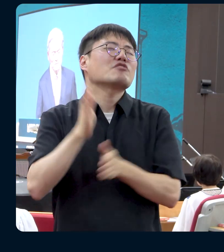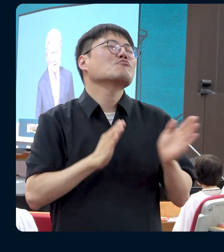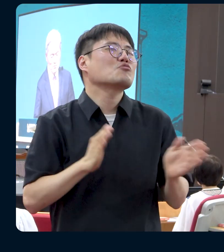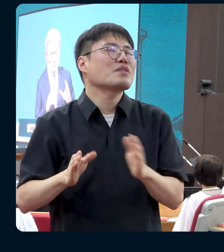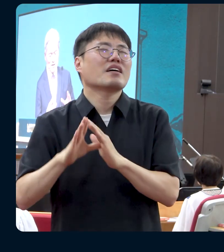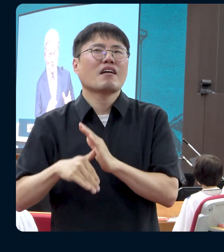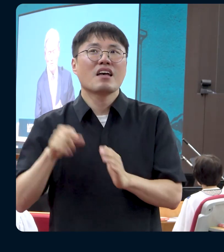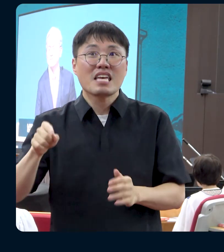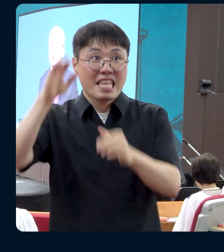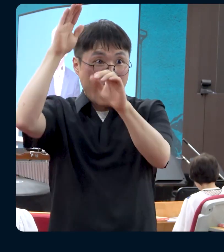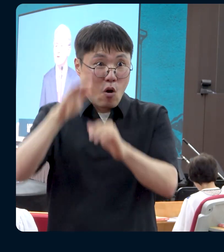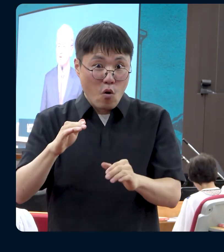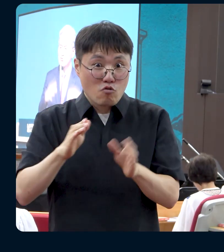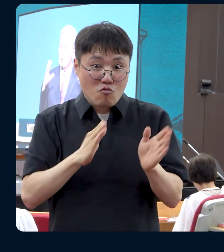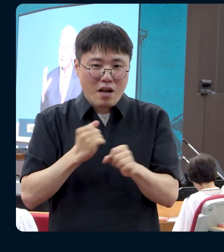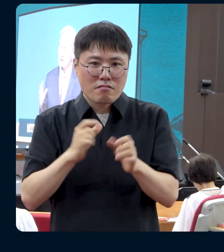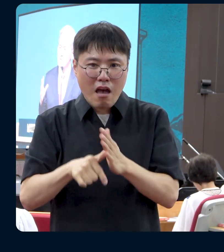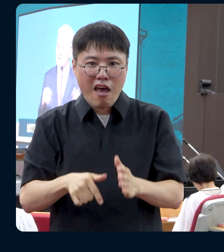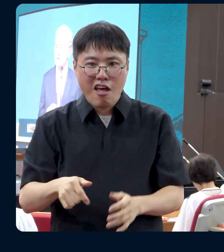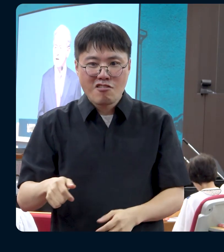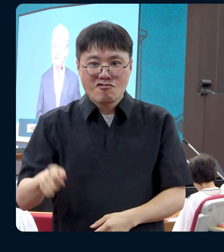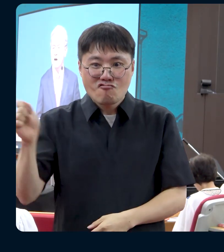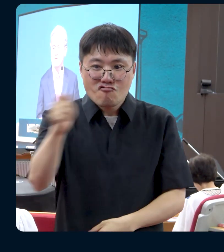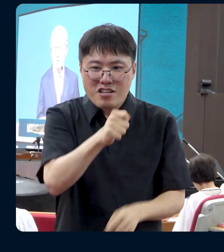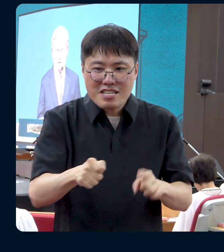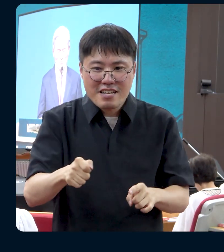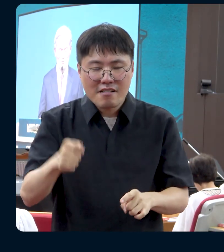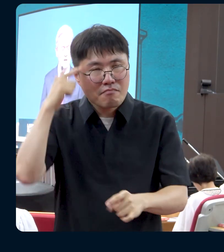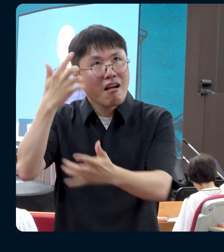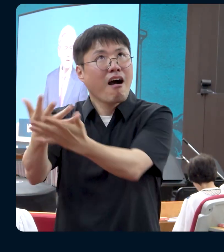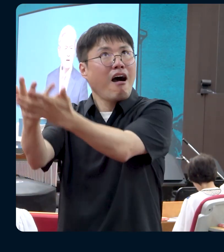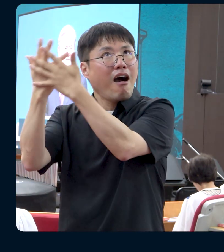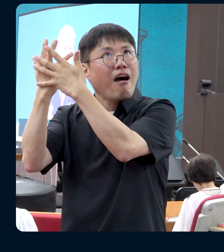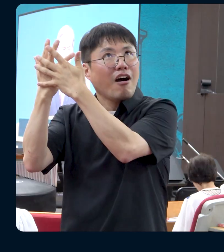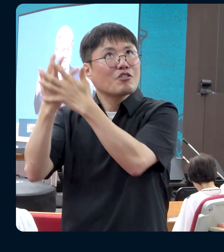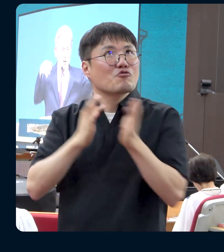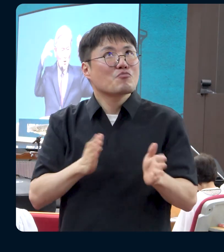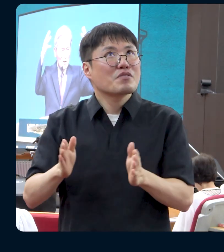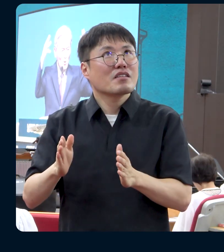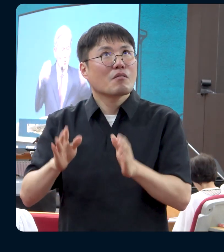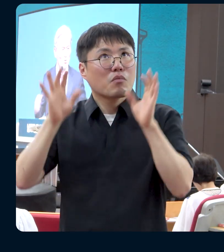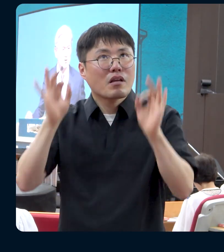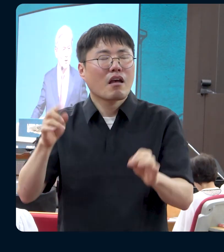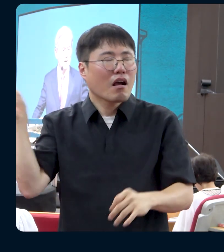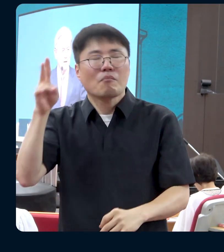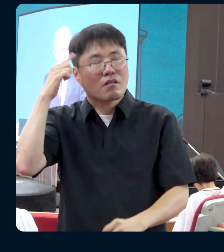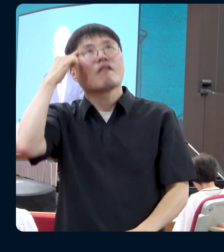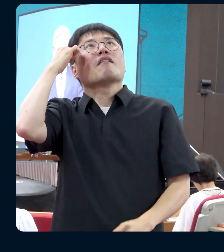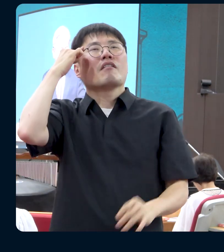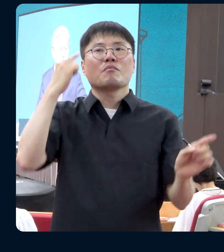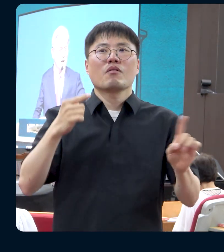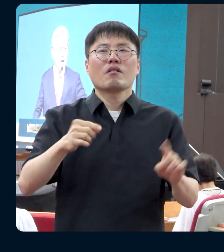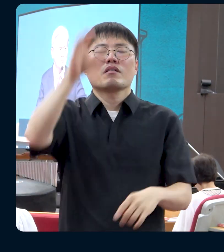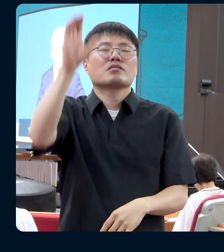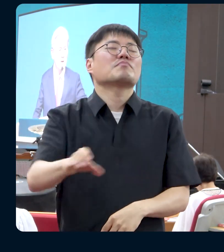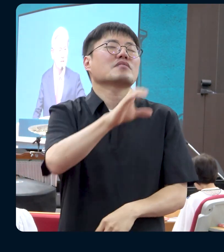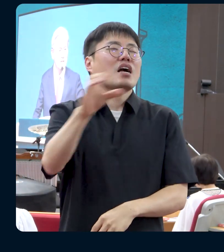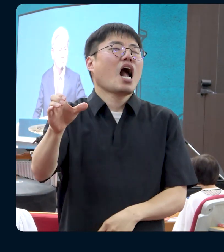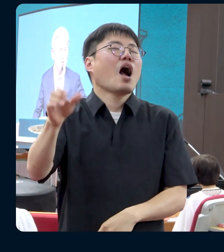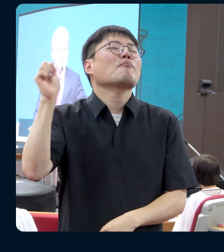이번에 말씀을 준비하면서 이 부분에서 두더지 게임을 상상하면서 말씀을 준비하다 보니까 갑자기 저한테 떠오른 것이